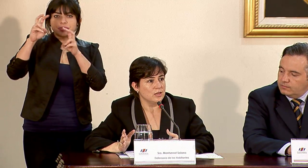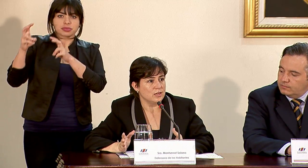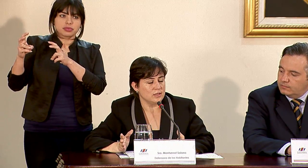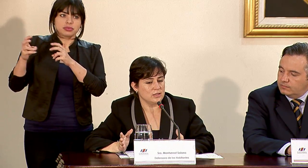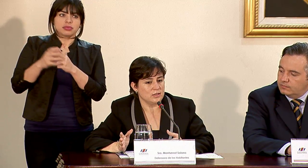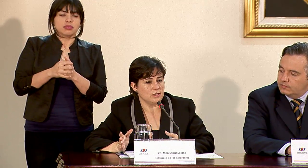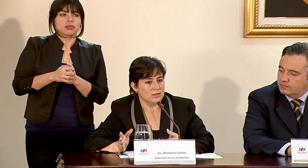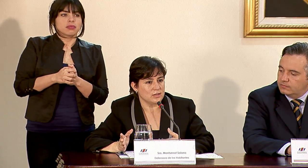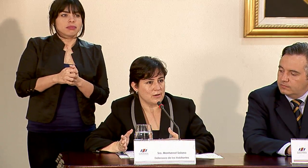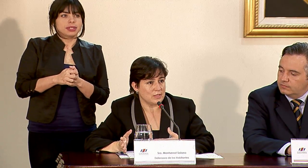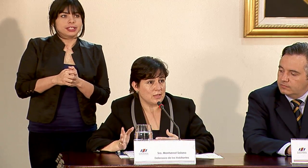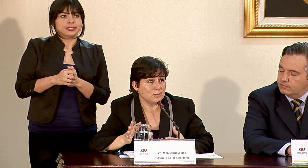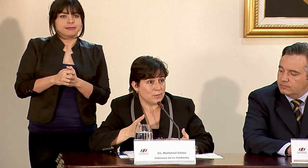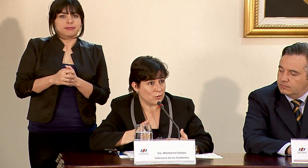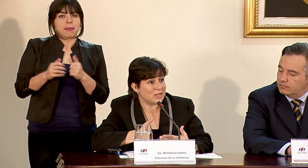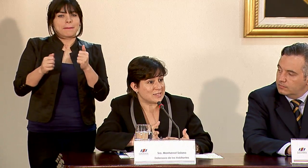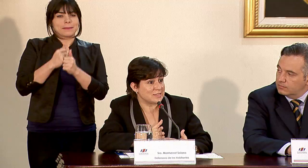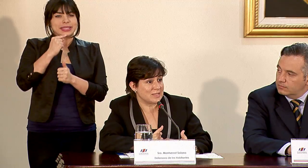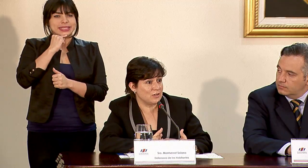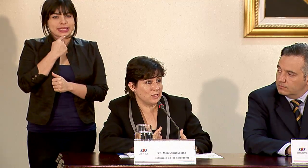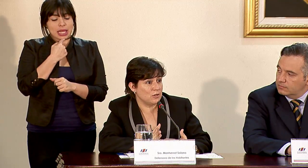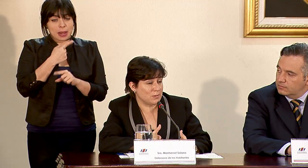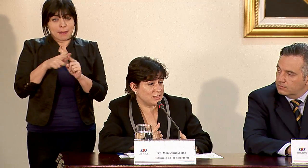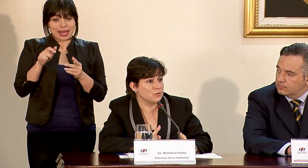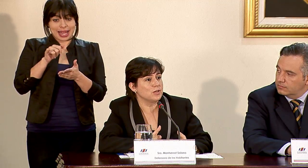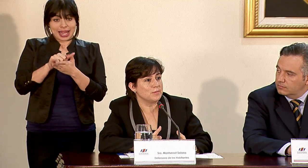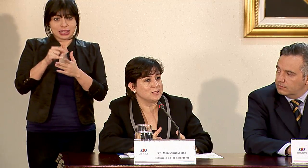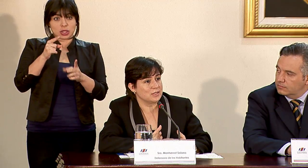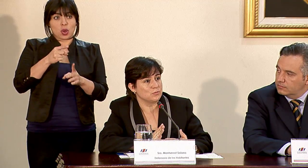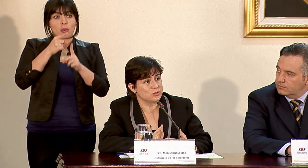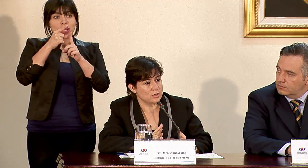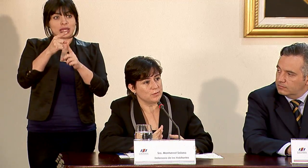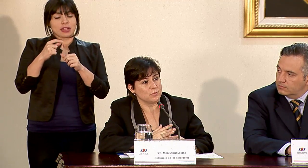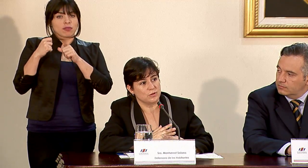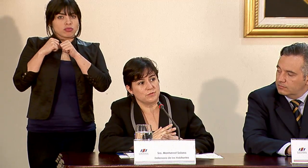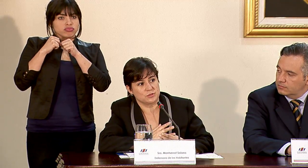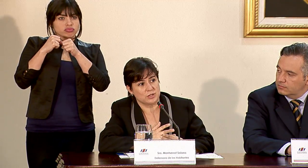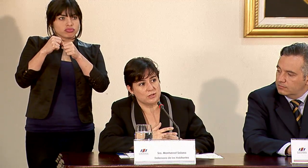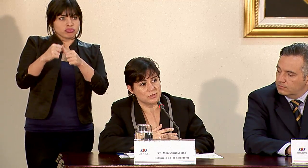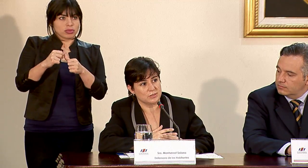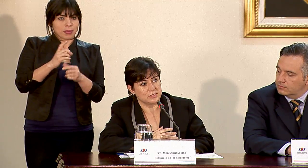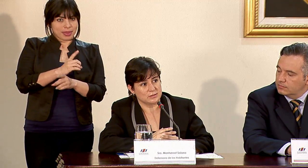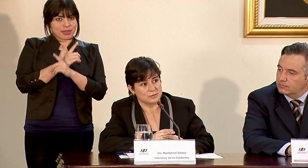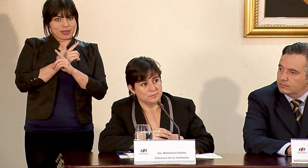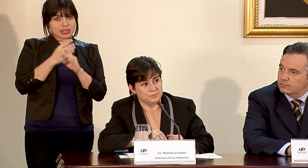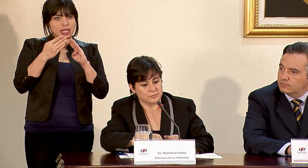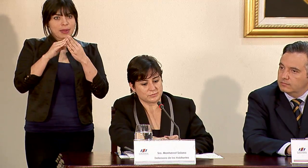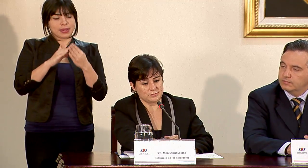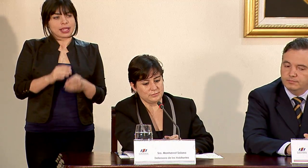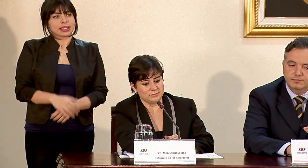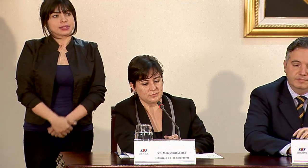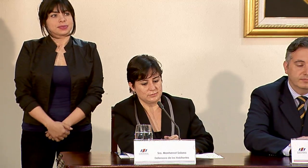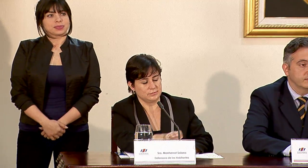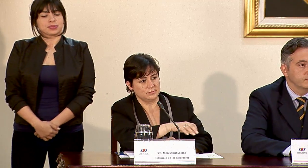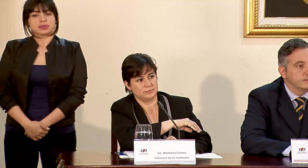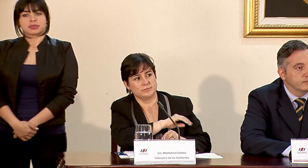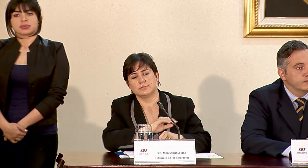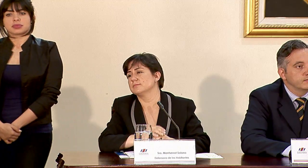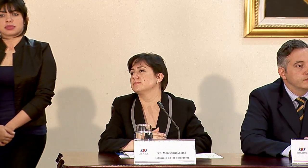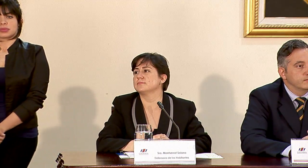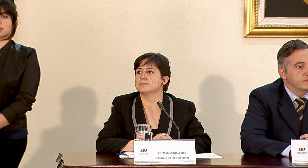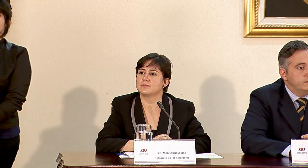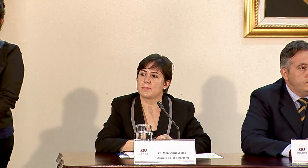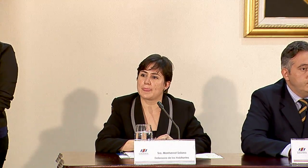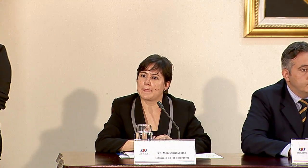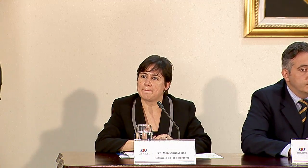mayor gravedad. Pero ese es el objetivo que mantenemos siempre como Defensoría de los Habitantes. Doña Carmen